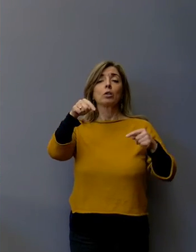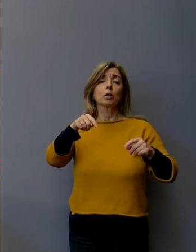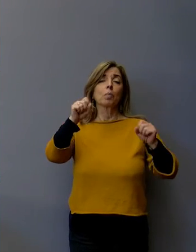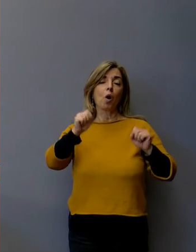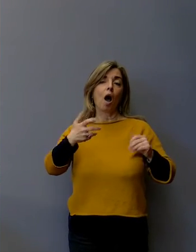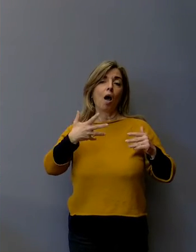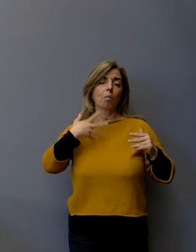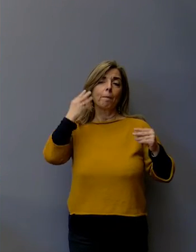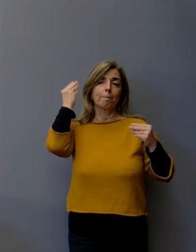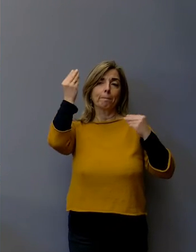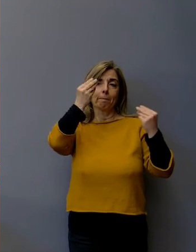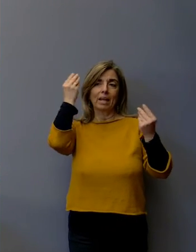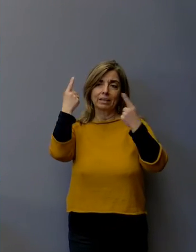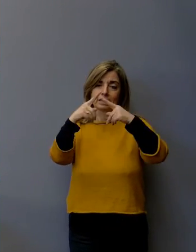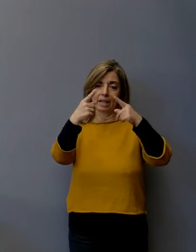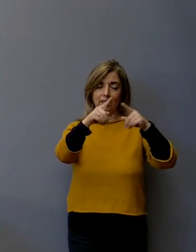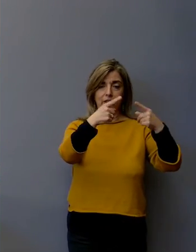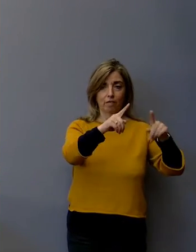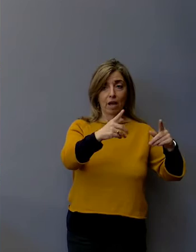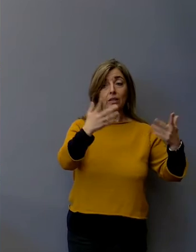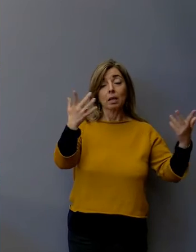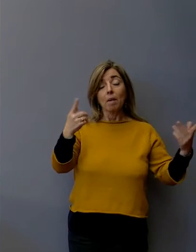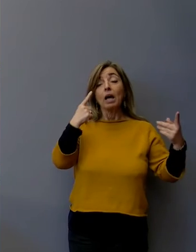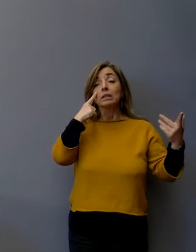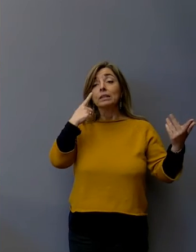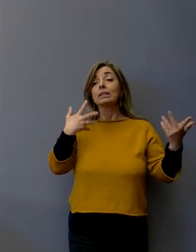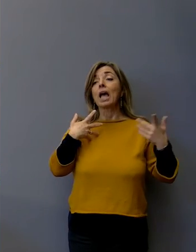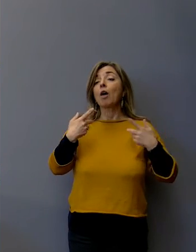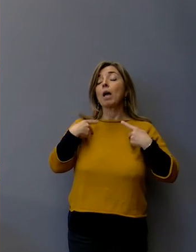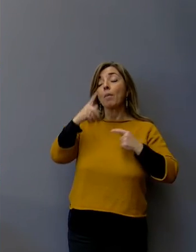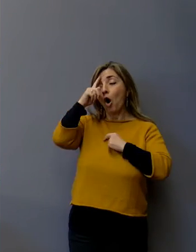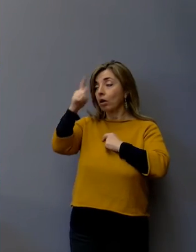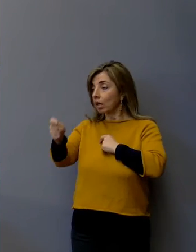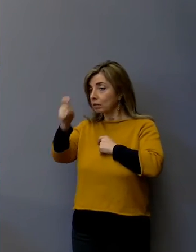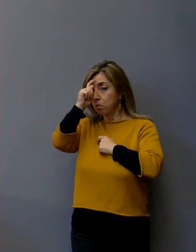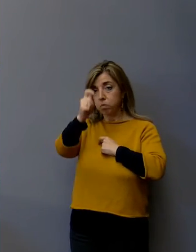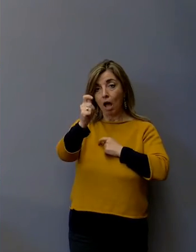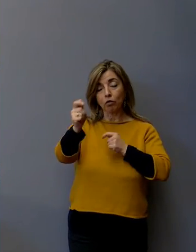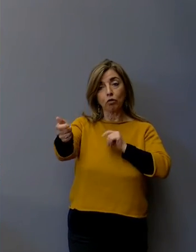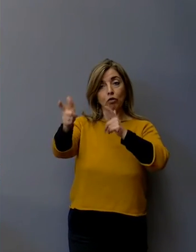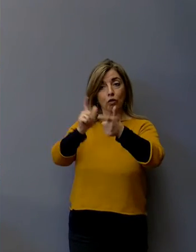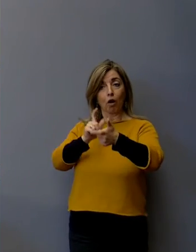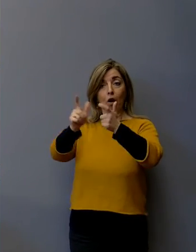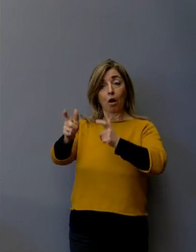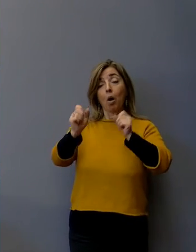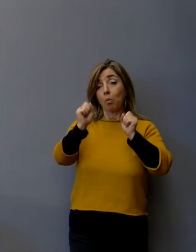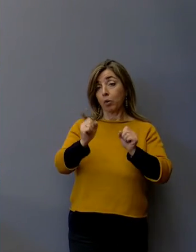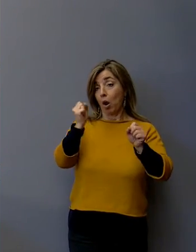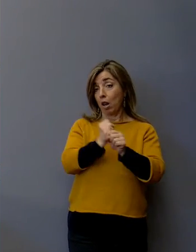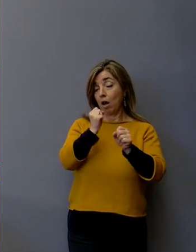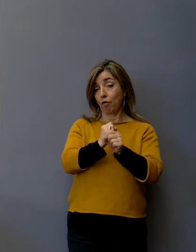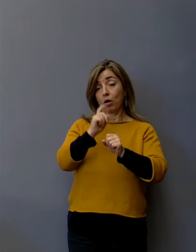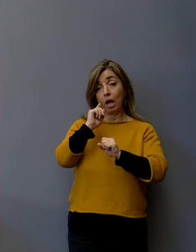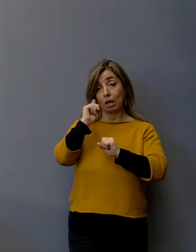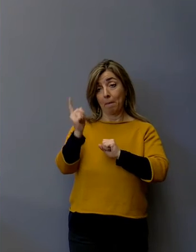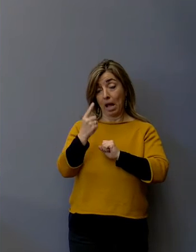rispetto per i ruoli di ciascuno lavoriamo meglio non tanto nel nostro interesse ma nell'interesse della città arriviamo al documento